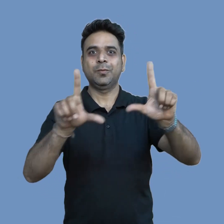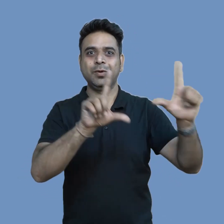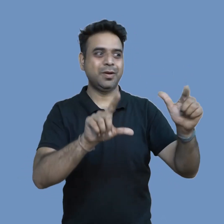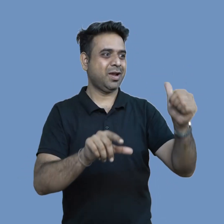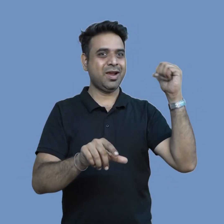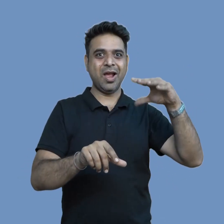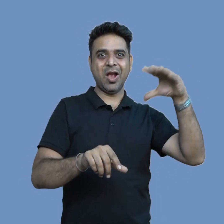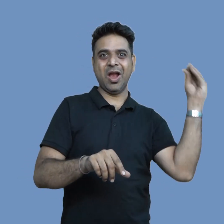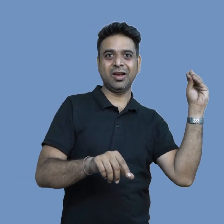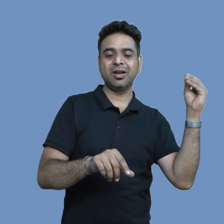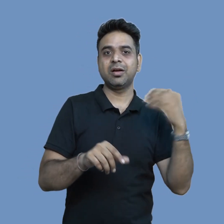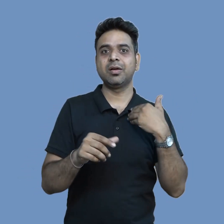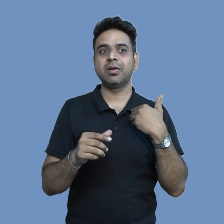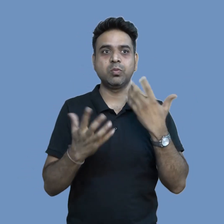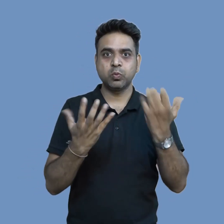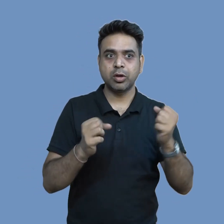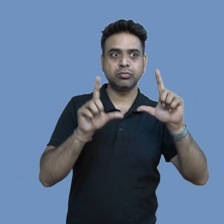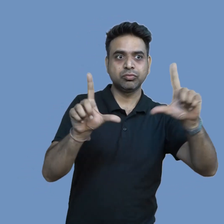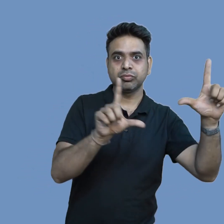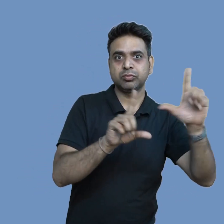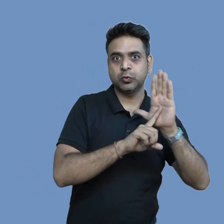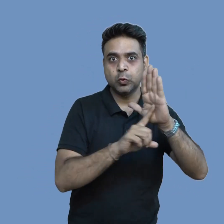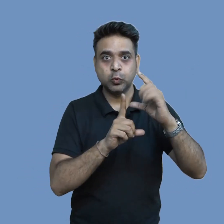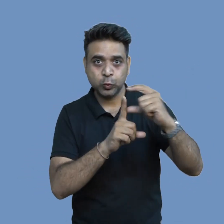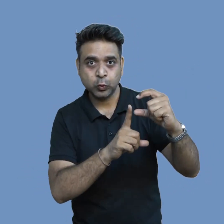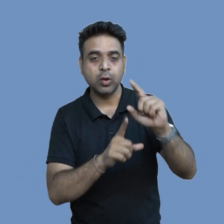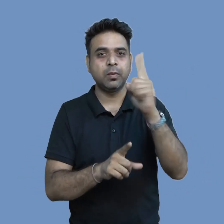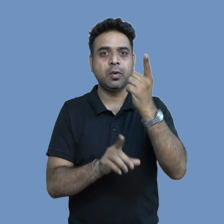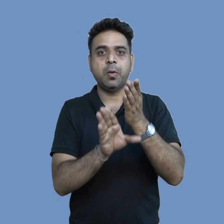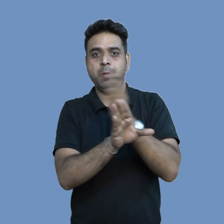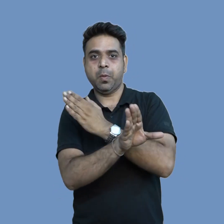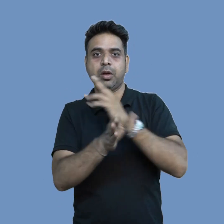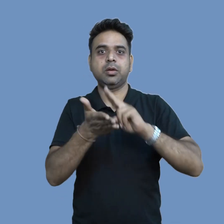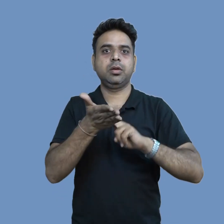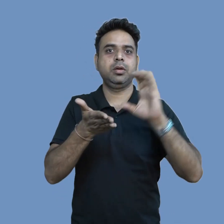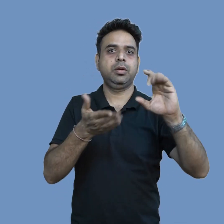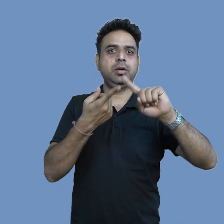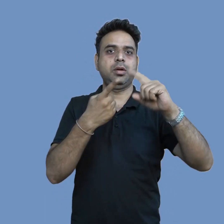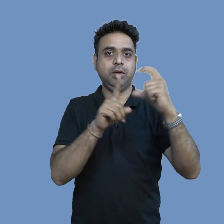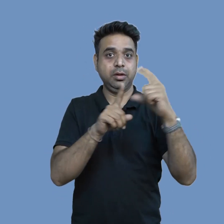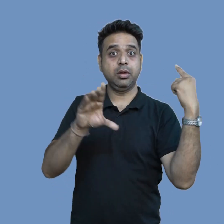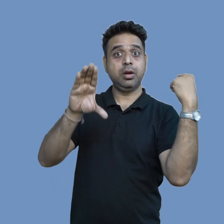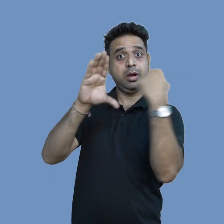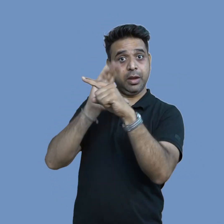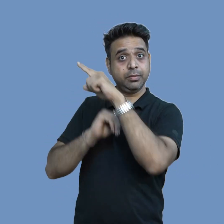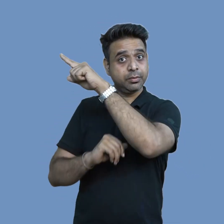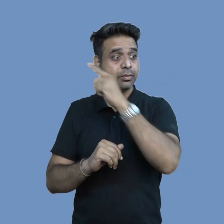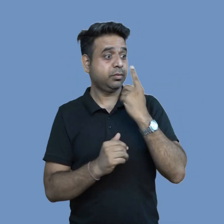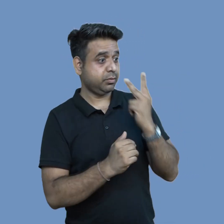पोस्टर प्रेजेंटेशन है या पेपर प्रेजेंटेशन है, ये भी करना चाहते हैं, तो आप देख सकते हैं ब्रोशर में इसकी जानकारी दी गई है। उसके लिए भी